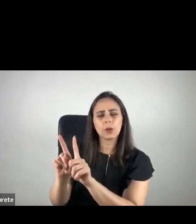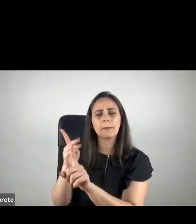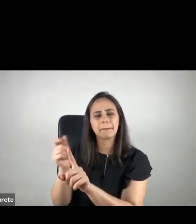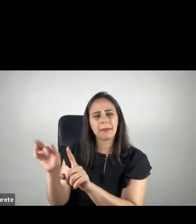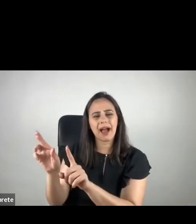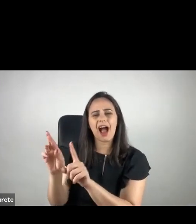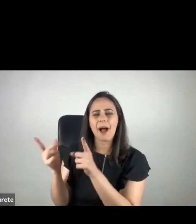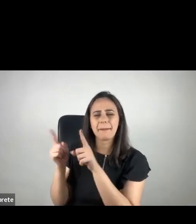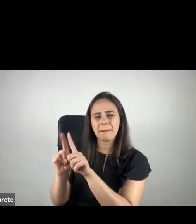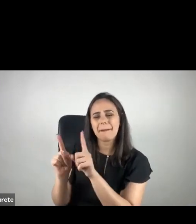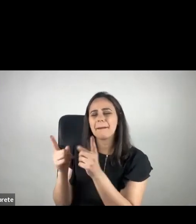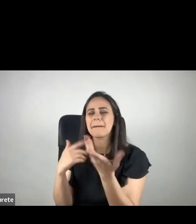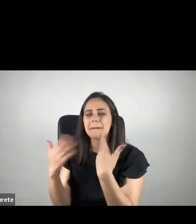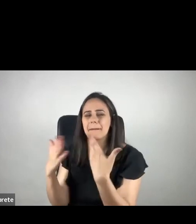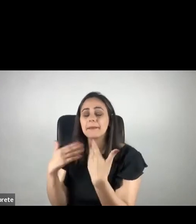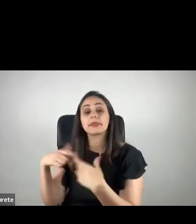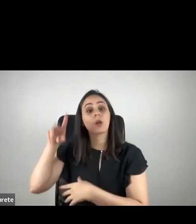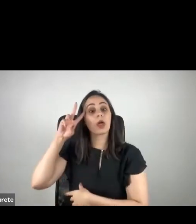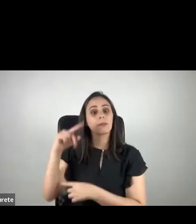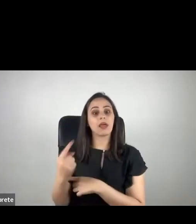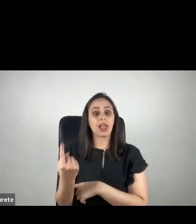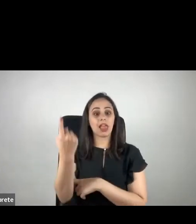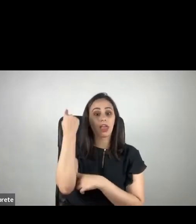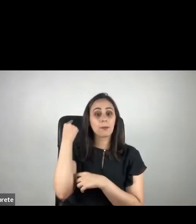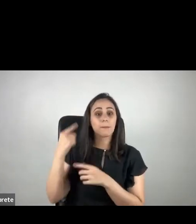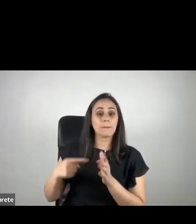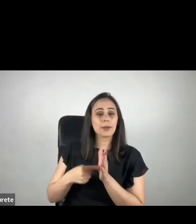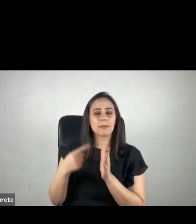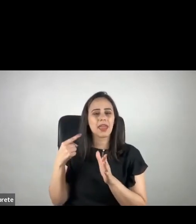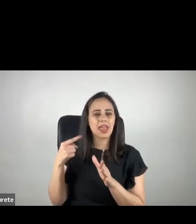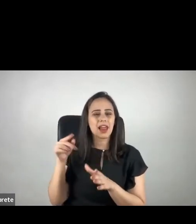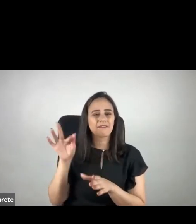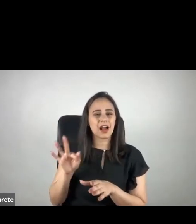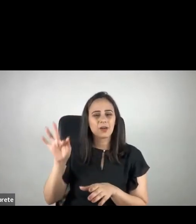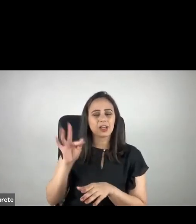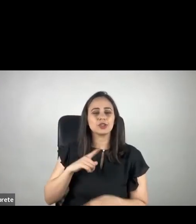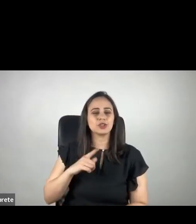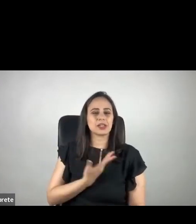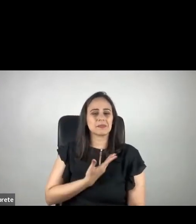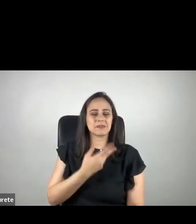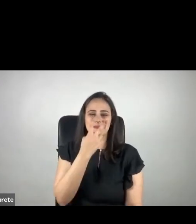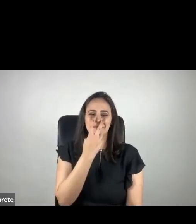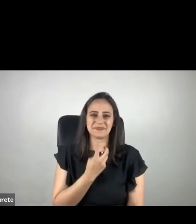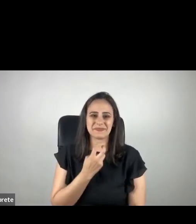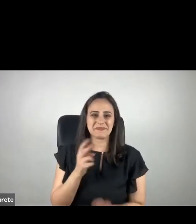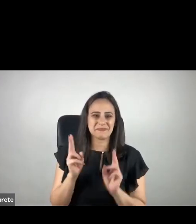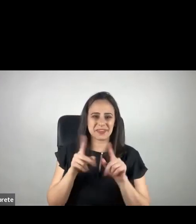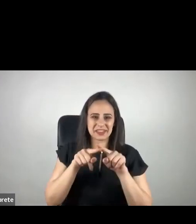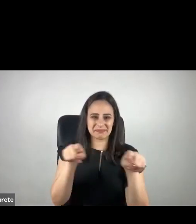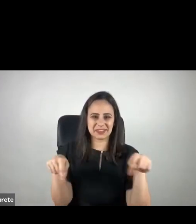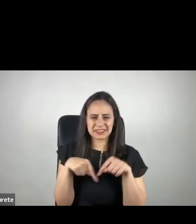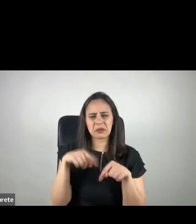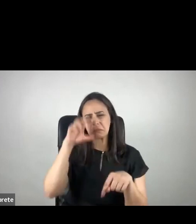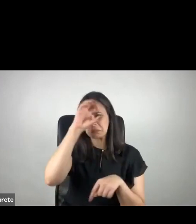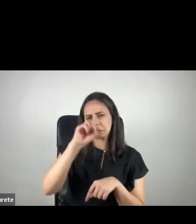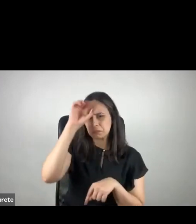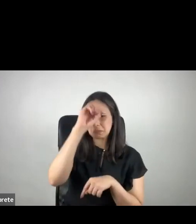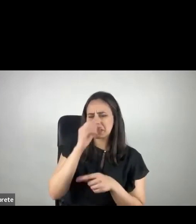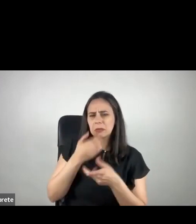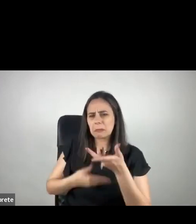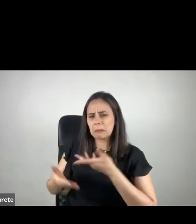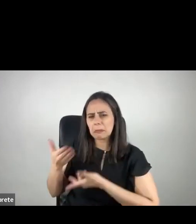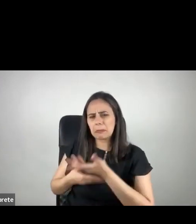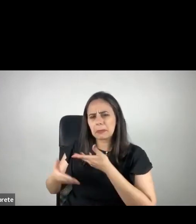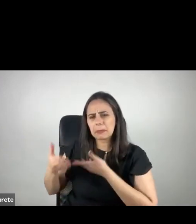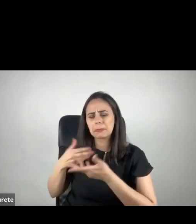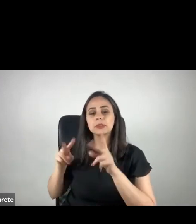lembrei que na minha primeira graduação, tinha um menino da minha sala que era cego, e eu aprendi muita coisa com ele sobre essa convivência, como você lida com essa